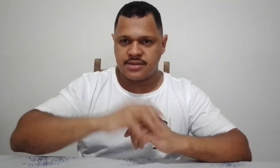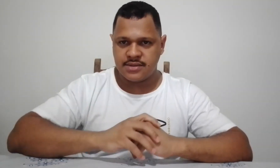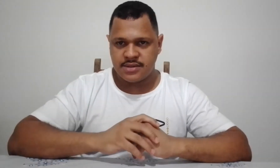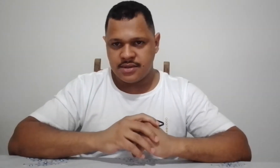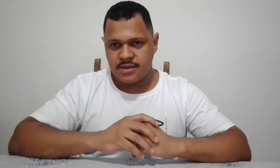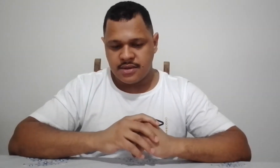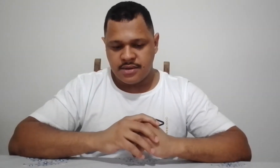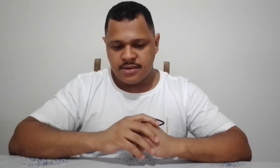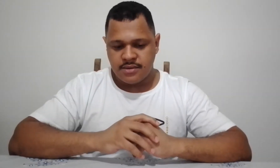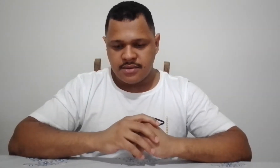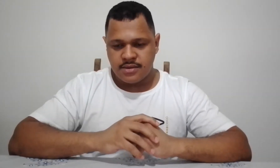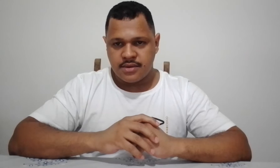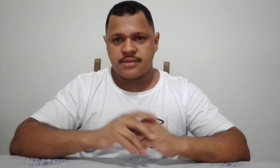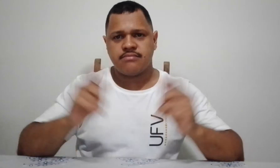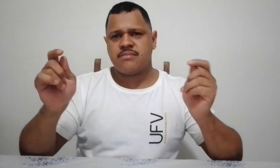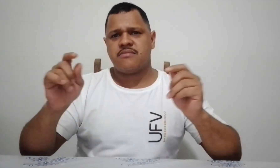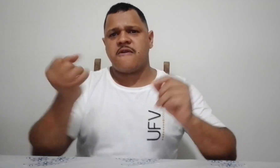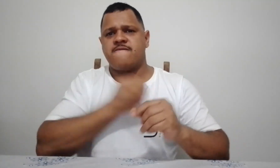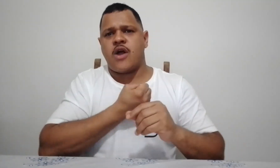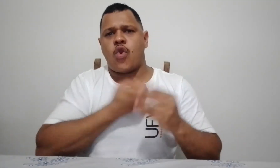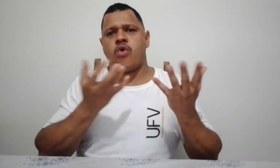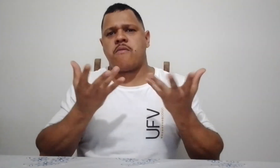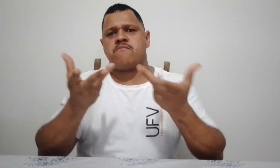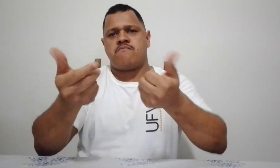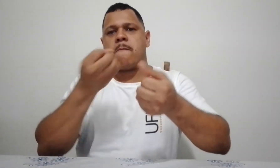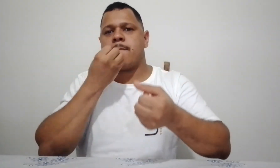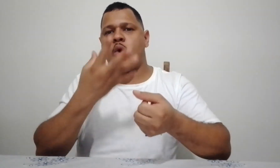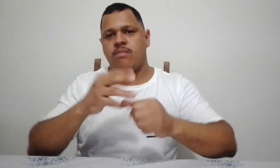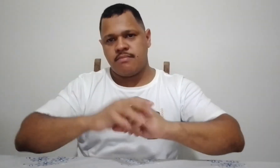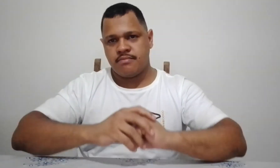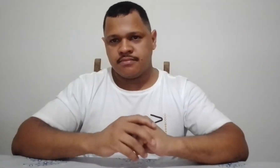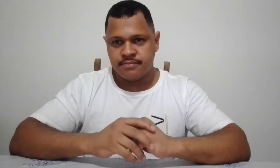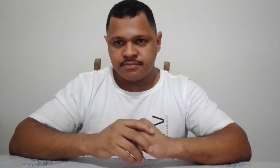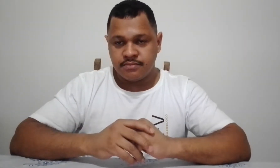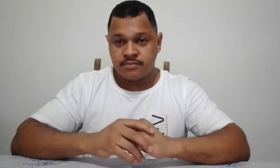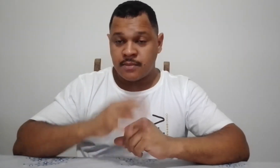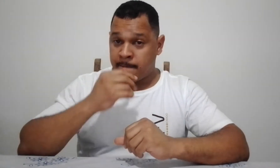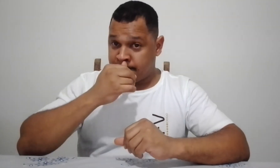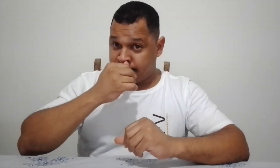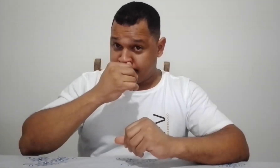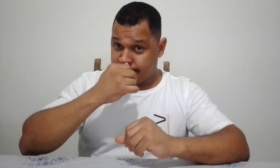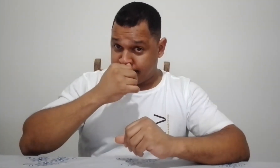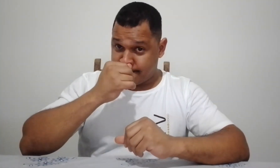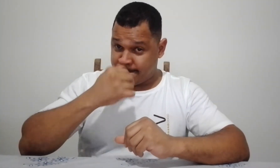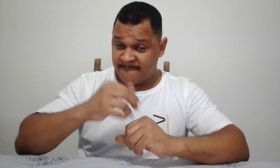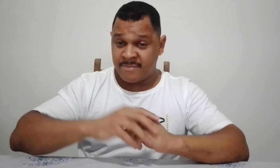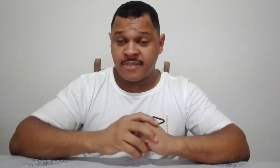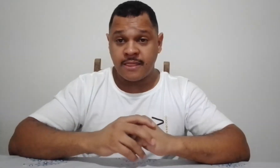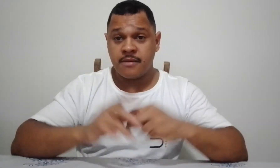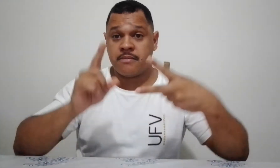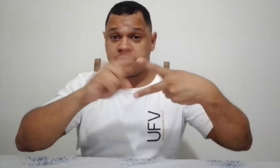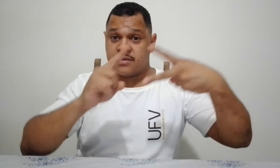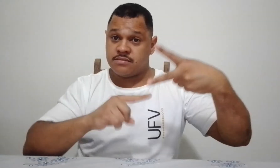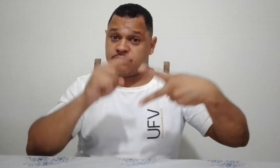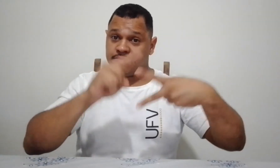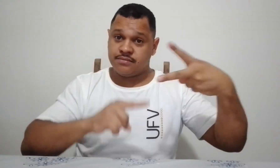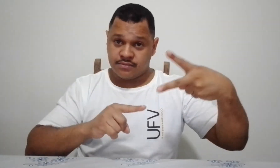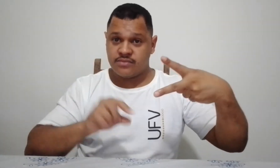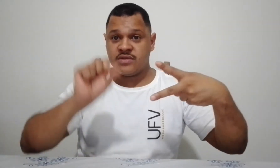ser representado pelo valor de pico, né, a amplitude do senoide, ou pode ser representado pelo valor eficaz, por meio desse artifício